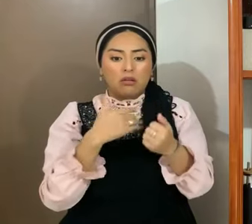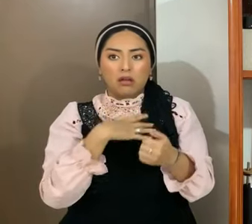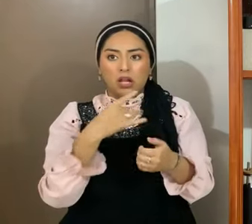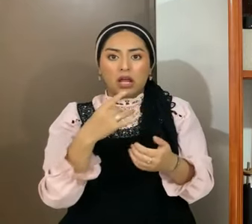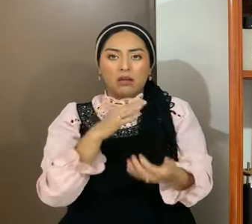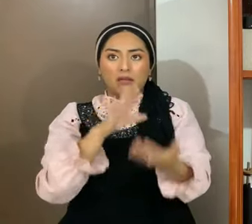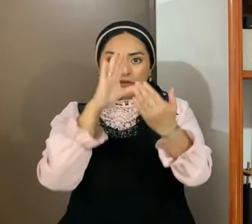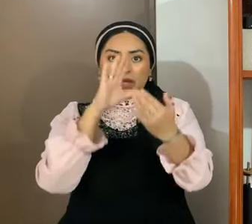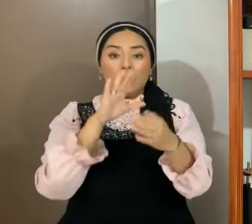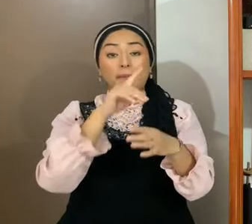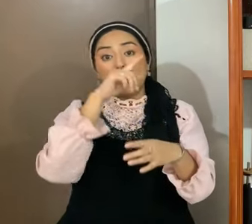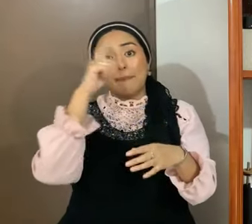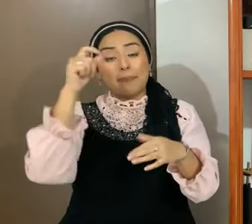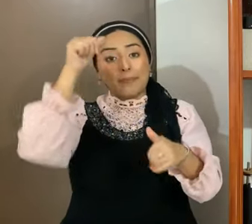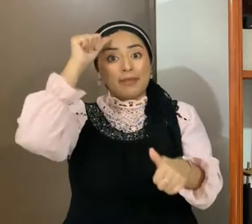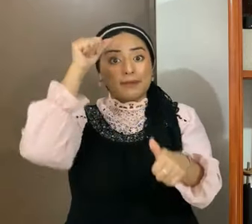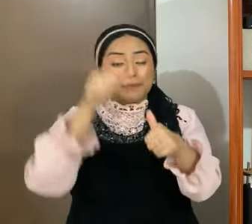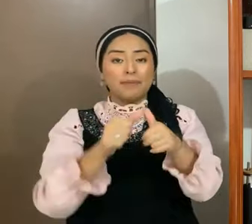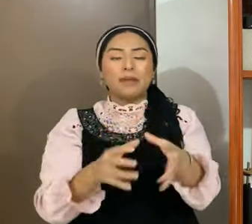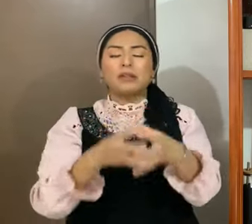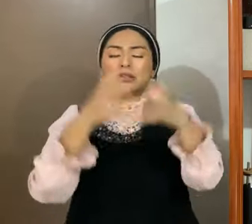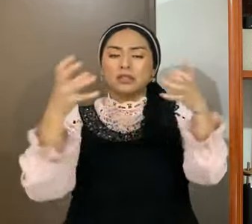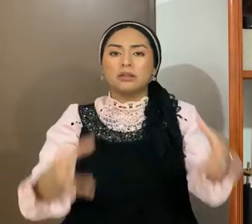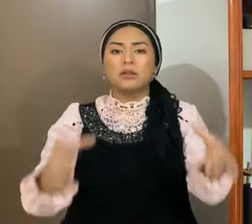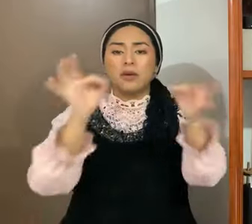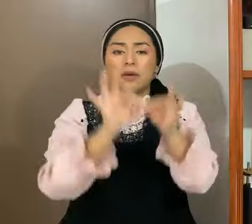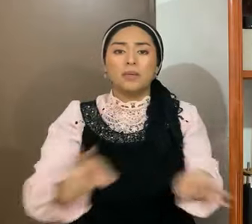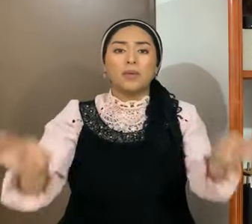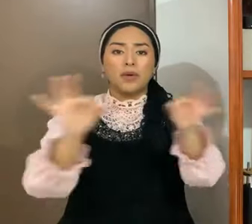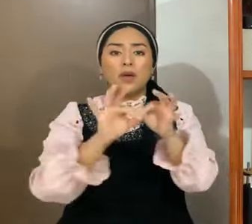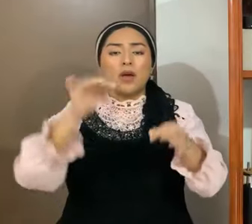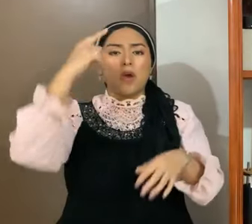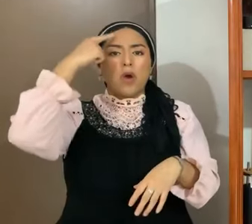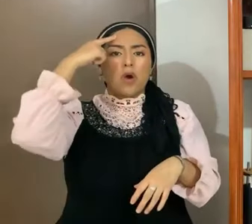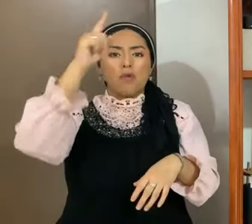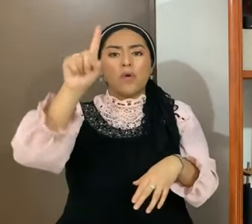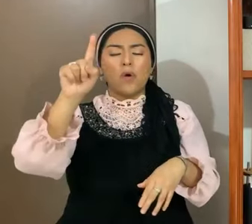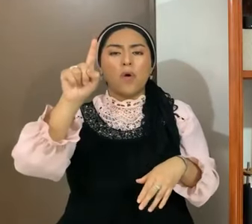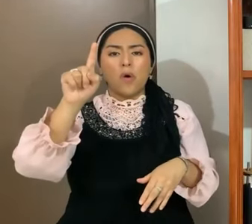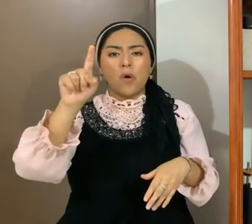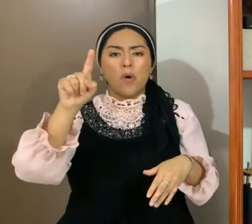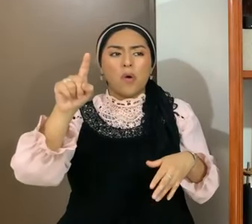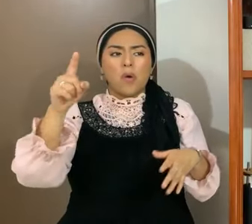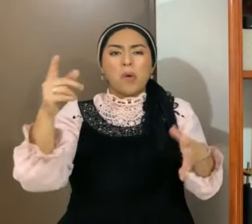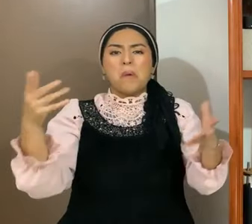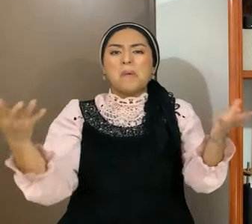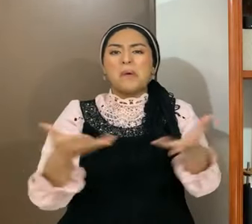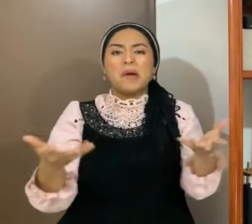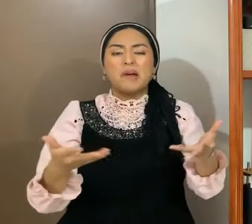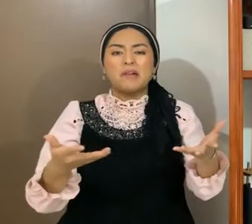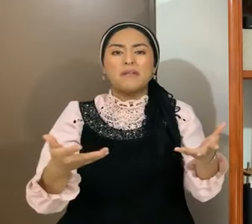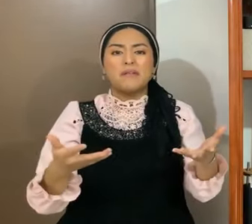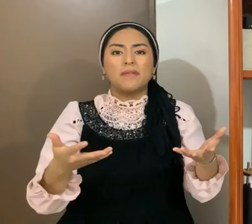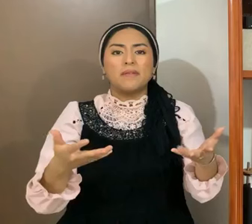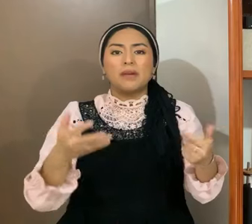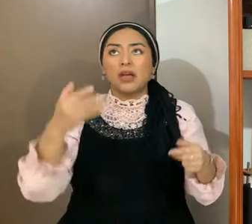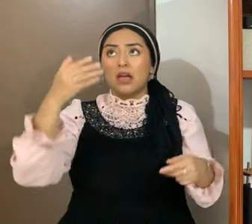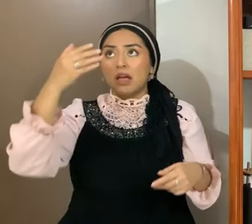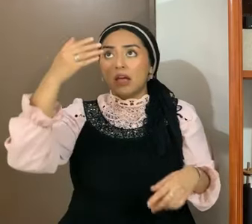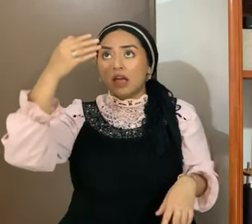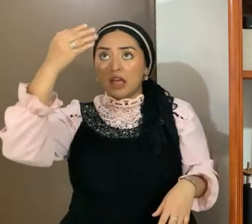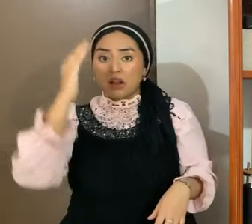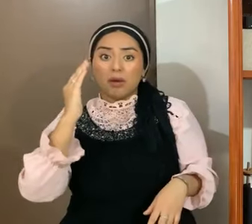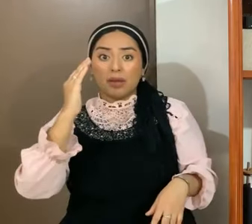recuerden, esto es bien importante. ¿Para qué sacó Yahweh a Israel de